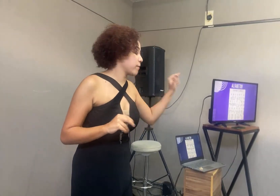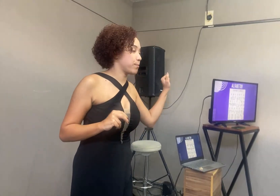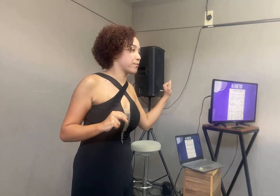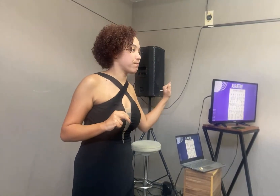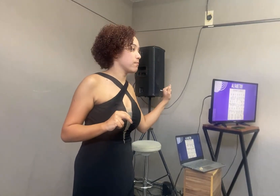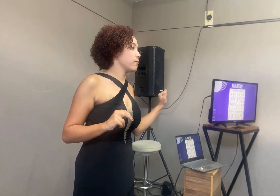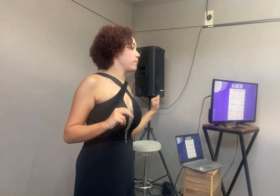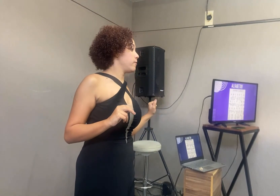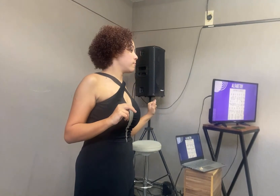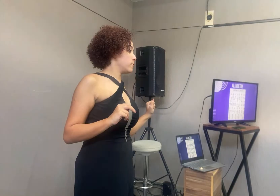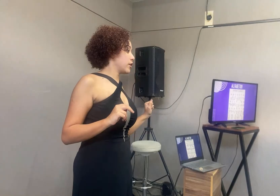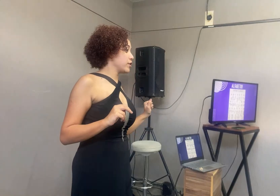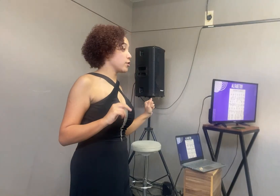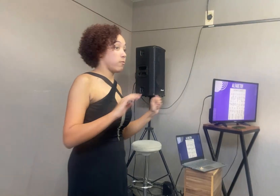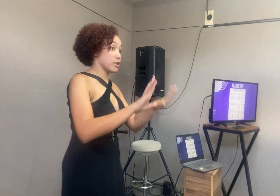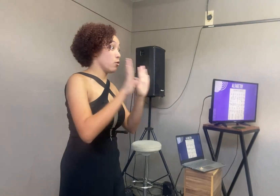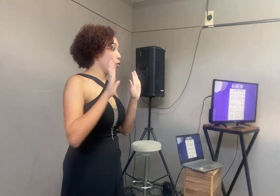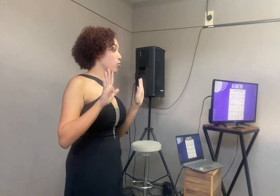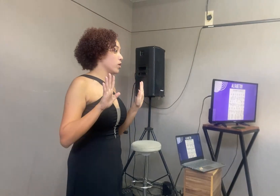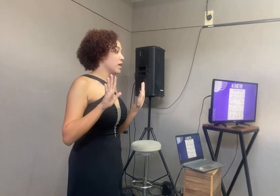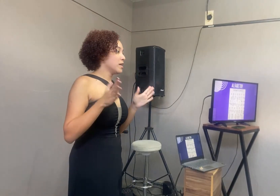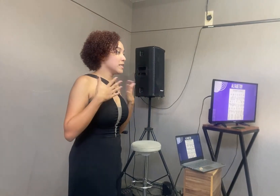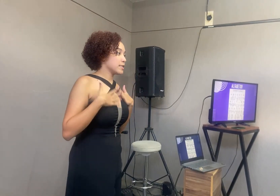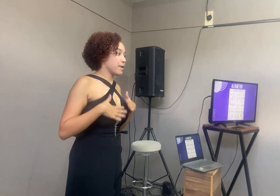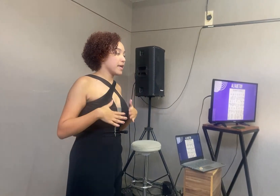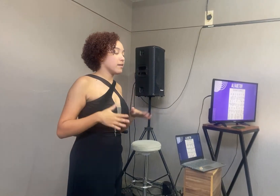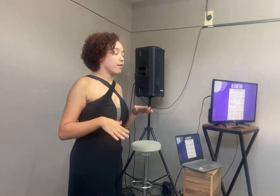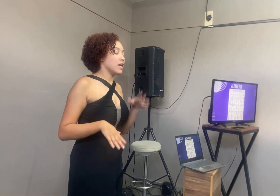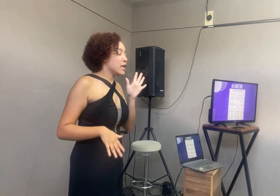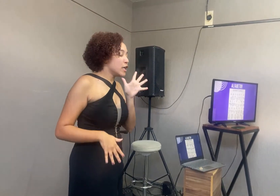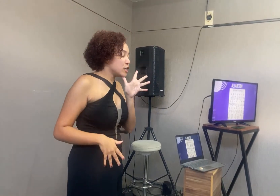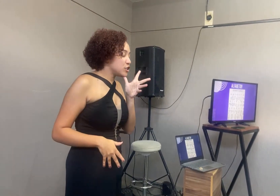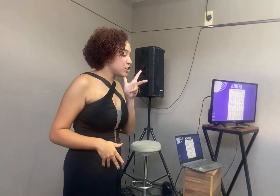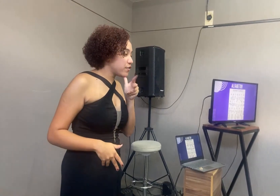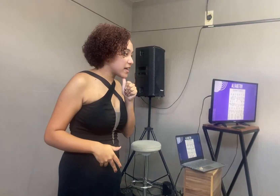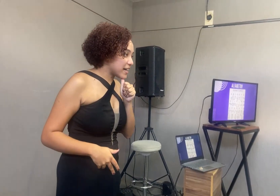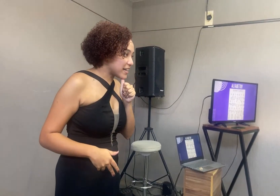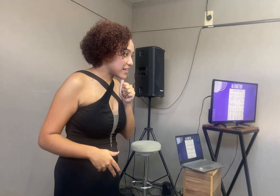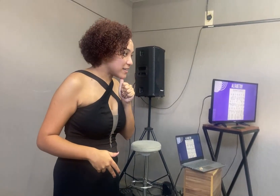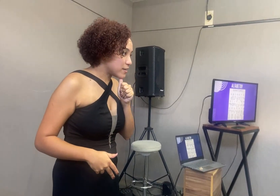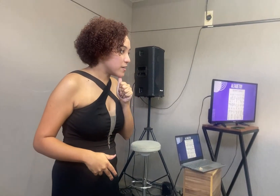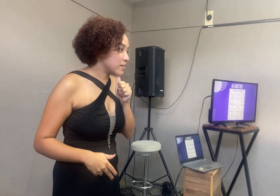faz. Já fechou? Eu falo assim, espera, vai. Devagar.